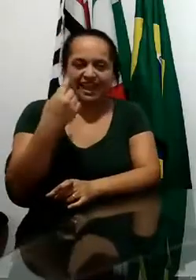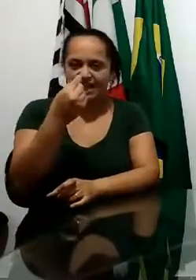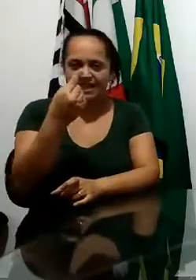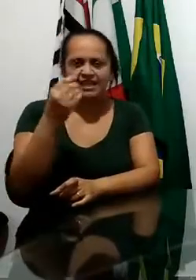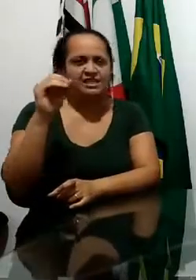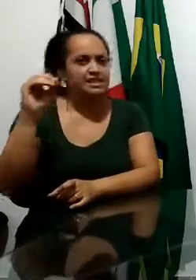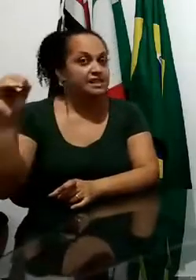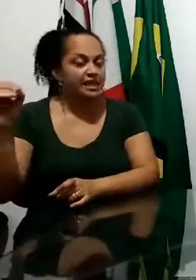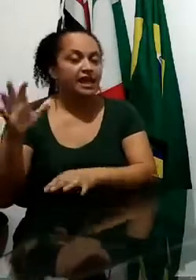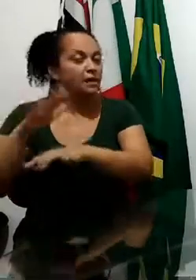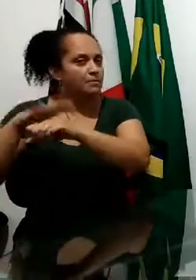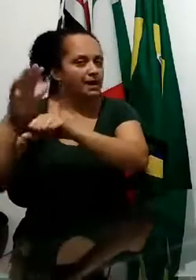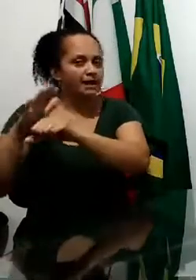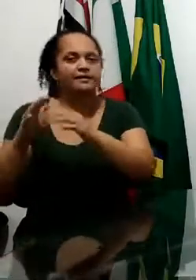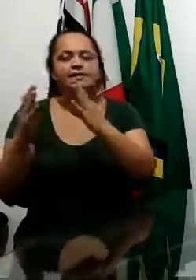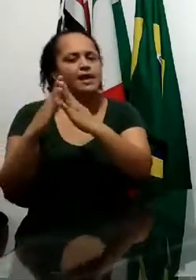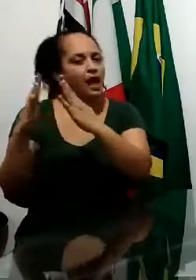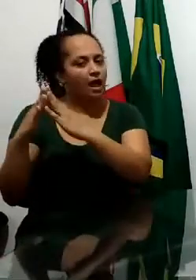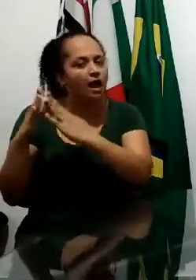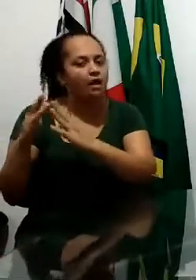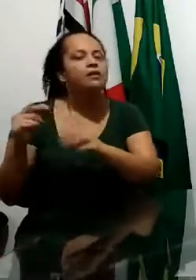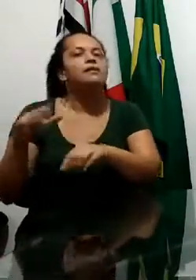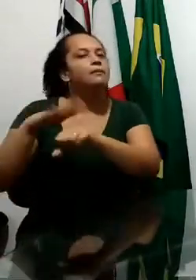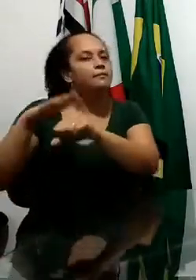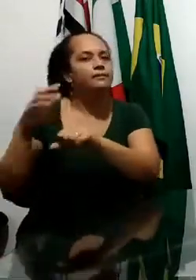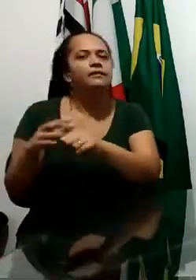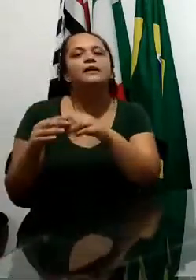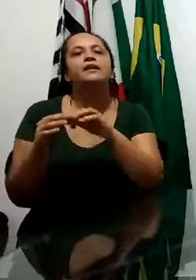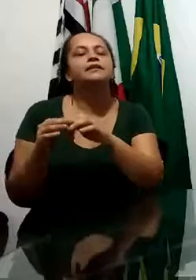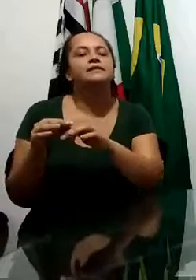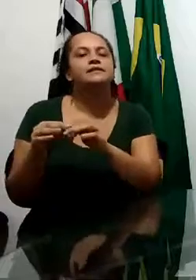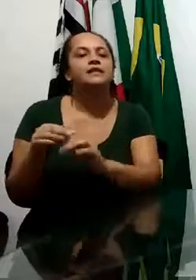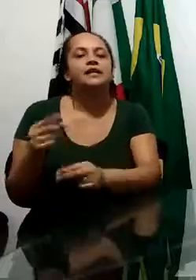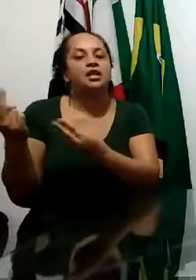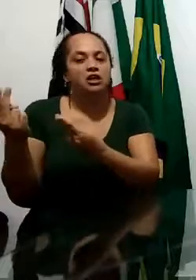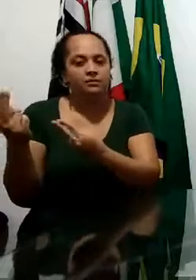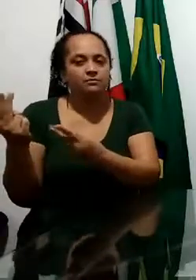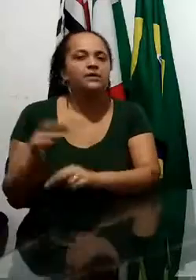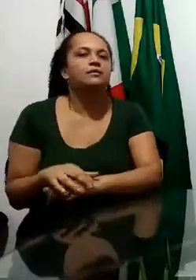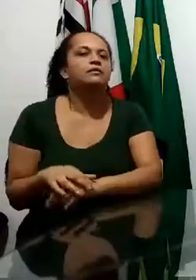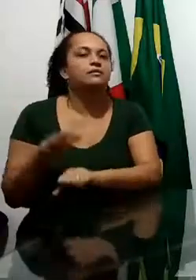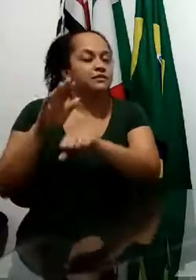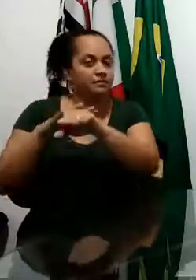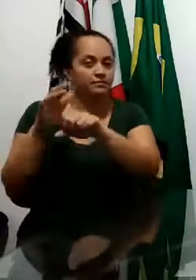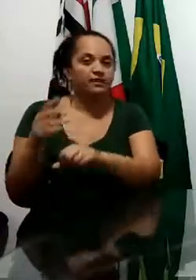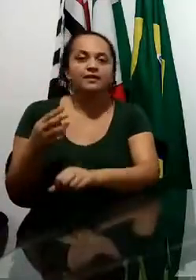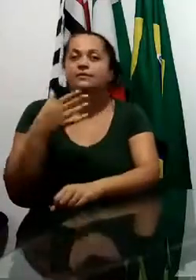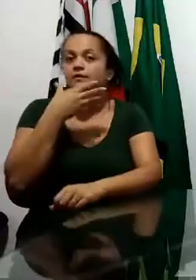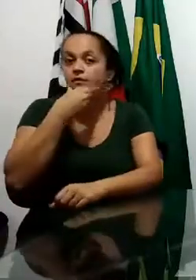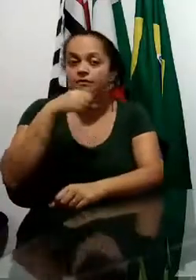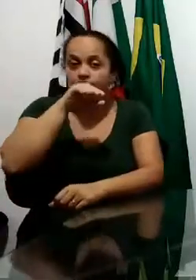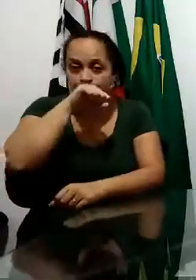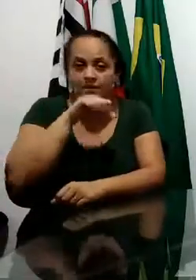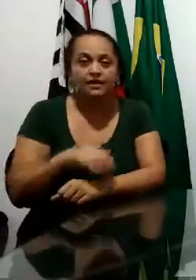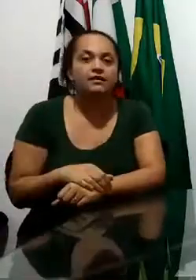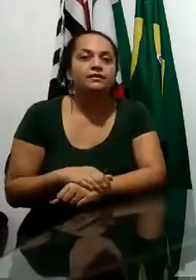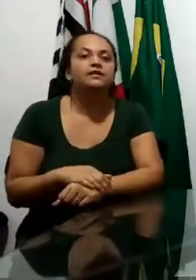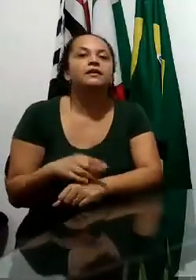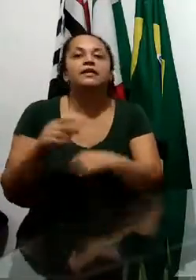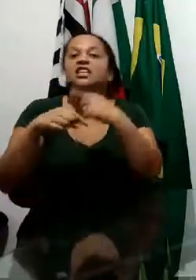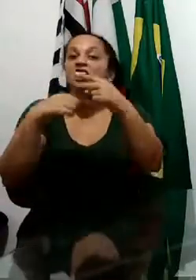casas, irmãos, irmãs, mães, filhos e campos, com perseguições, e ainda no mundo por